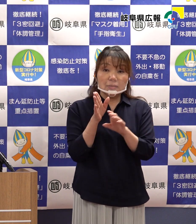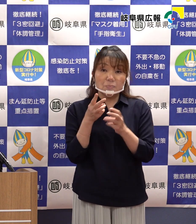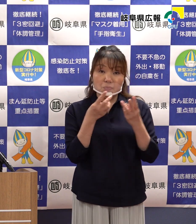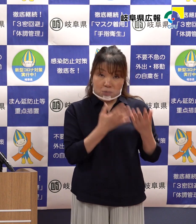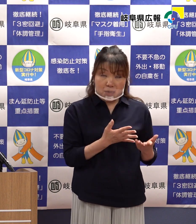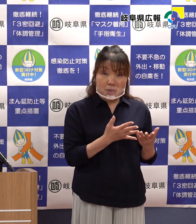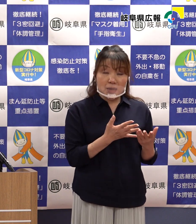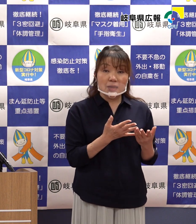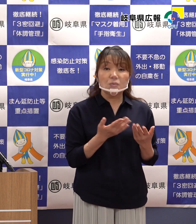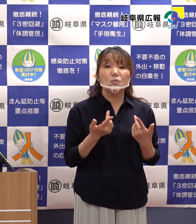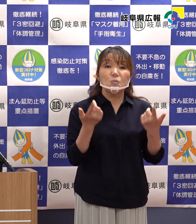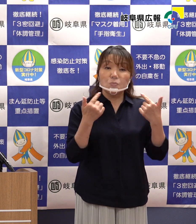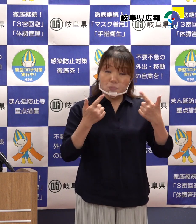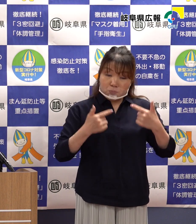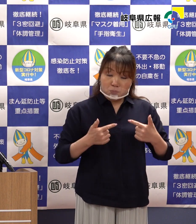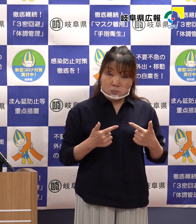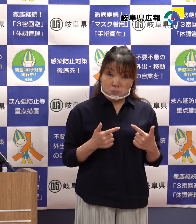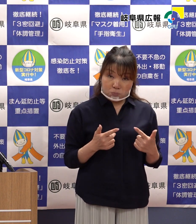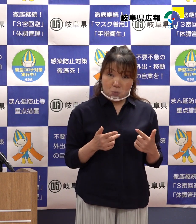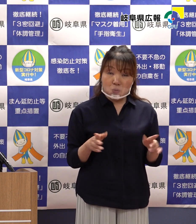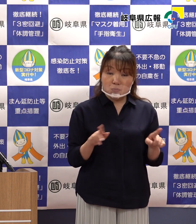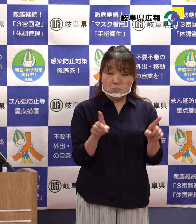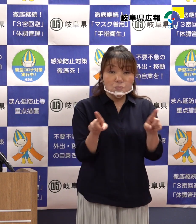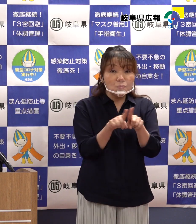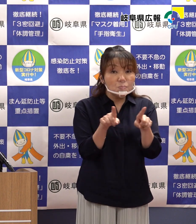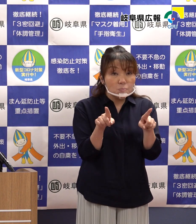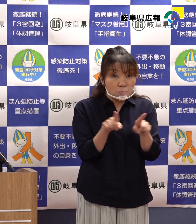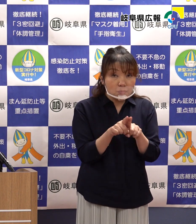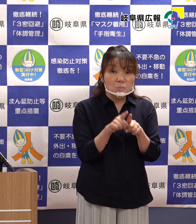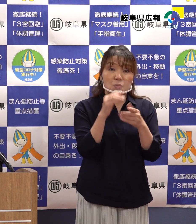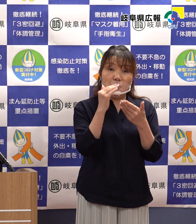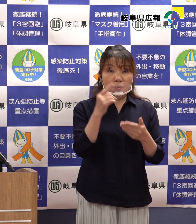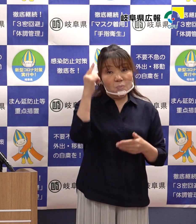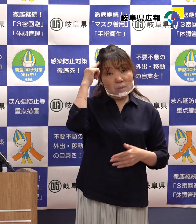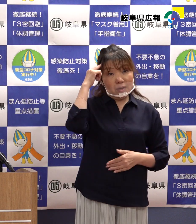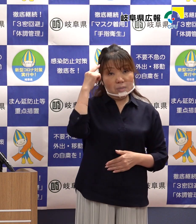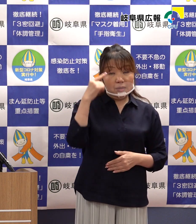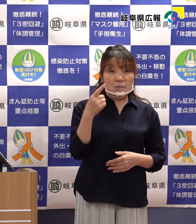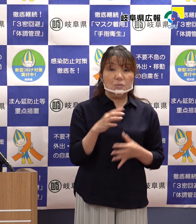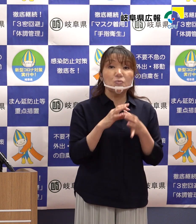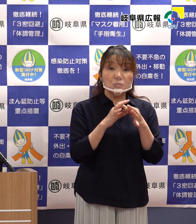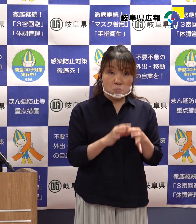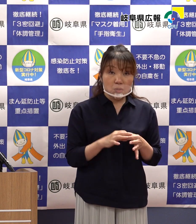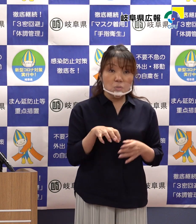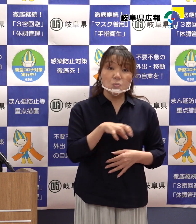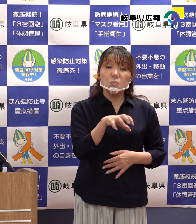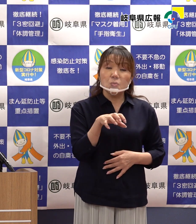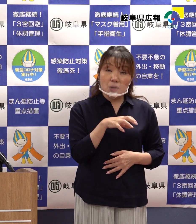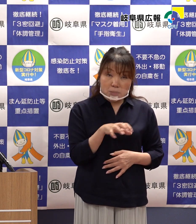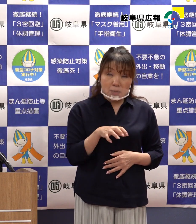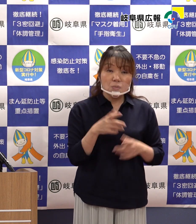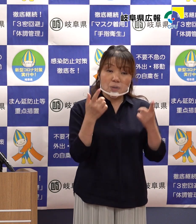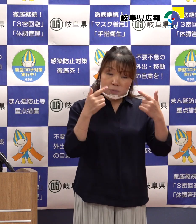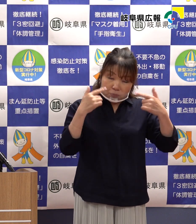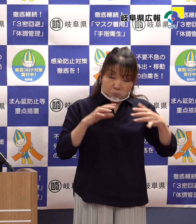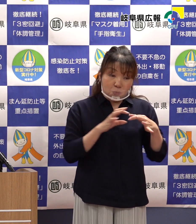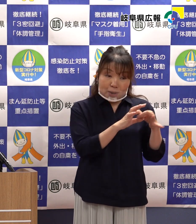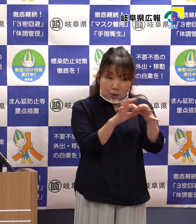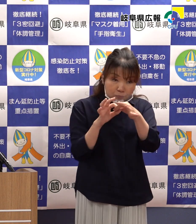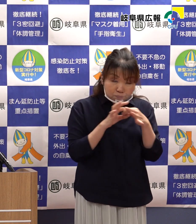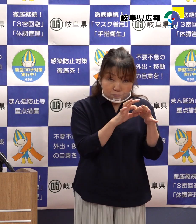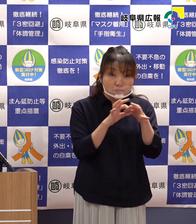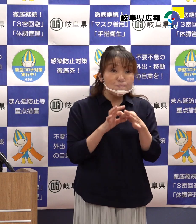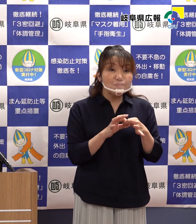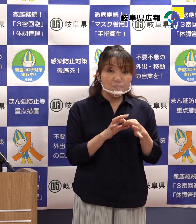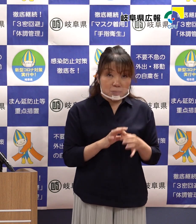に、足並みを揃えてということもやってきておりますのですから、そこら辺はとりあえず連絡を取り合いなが